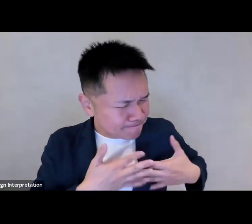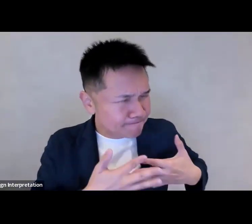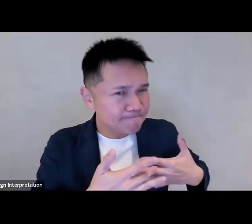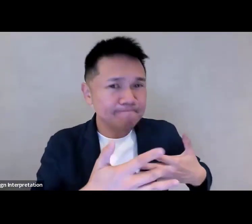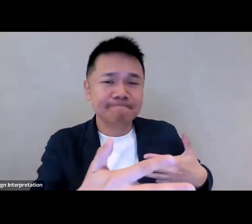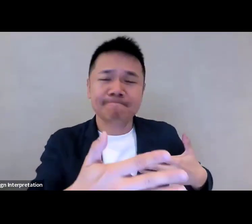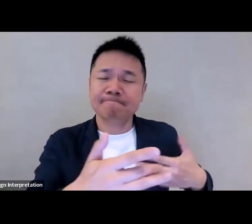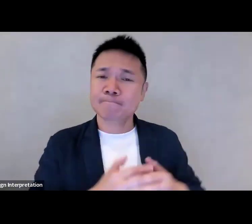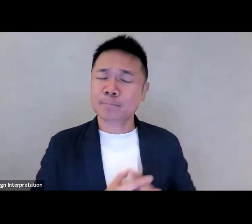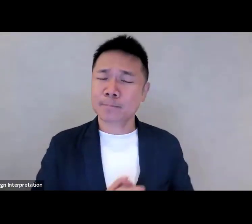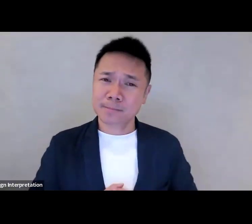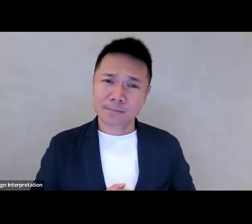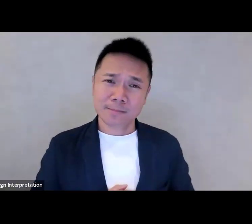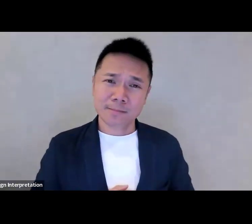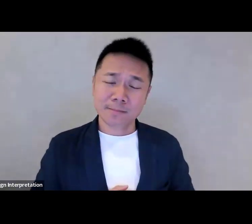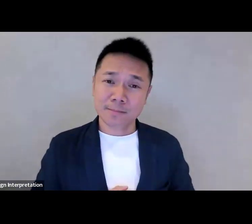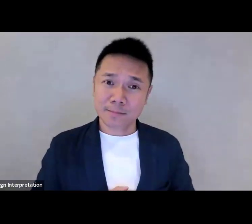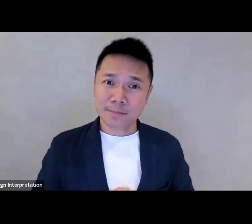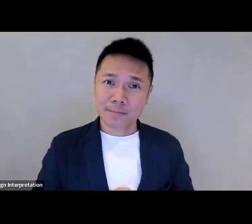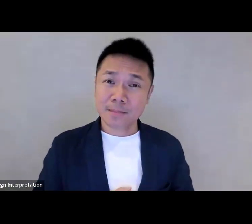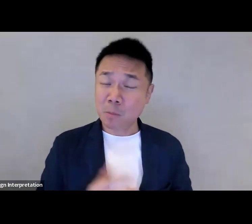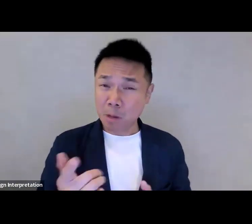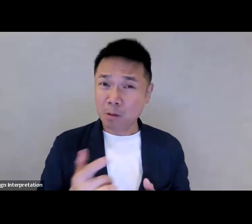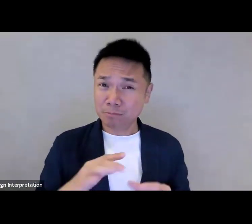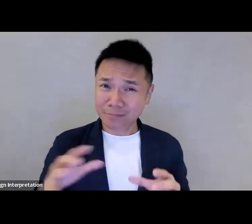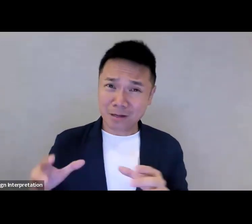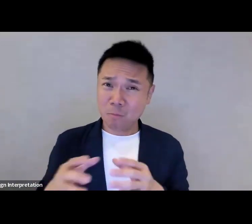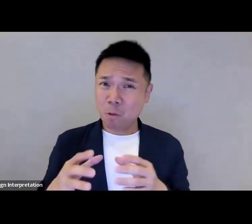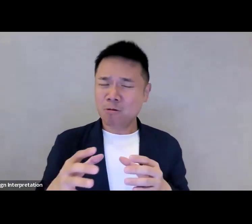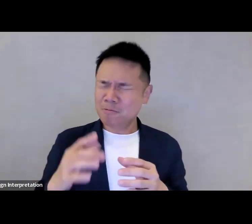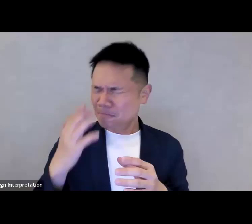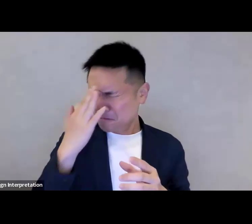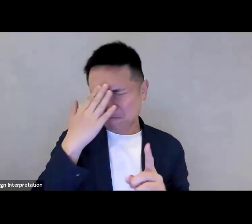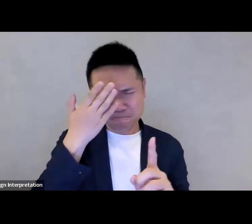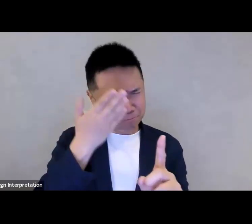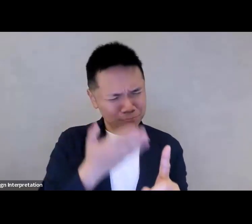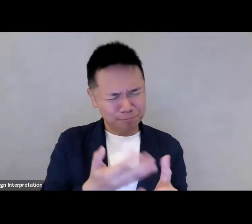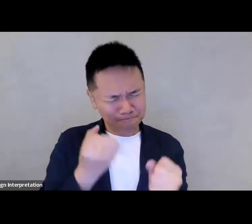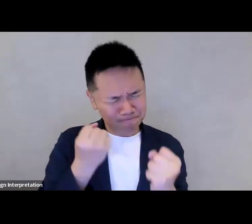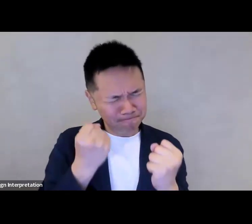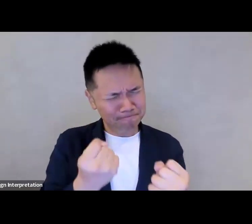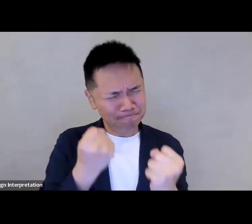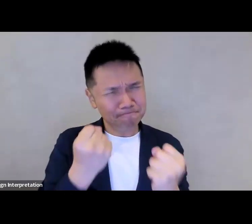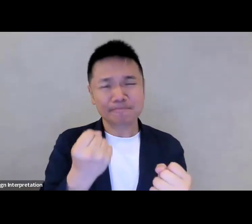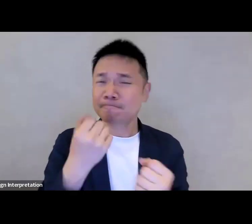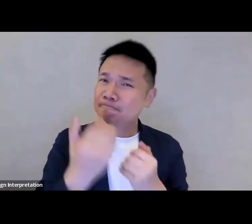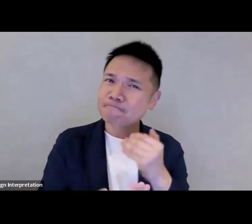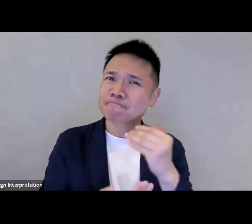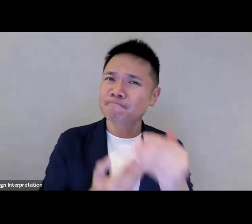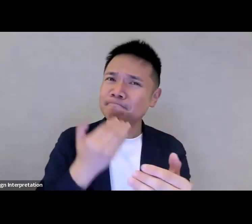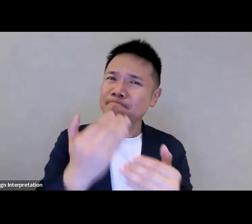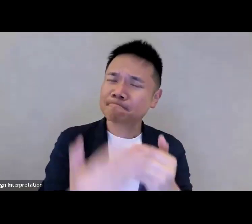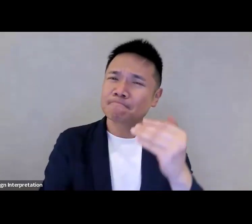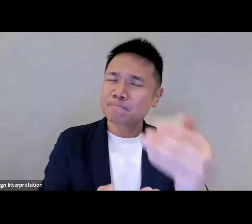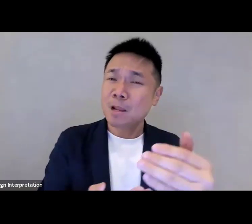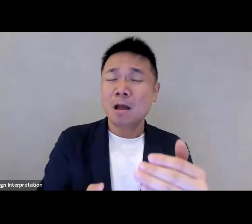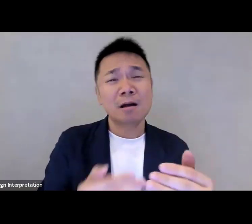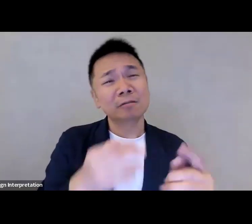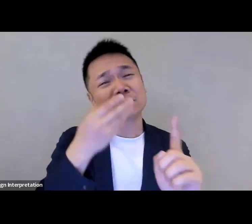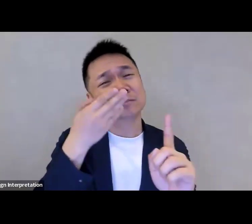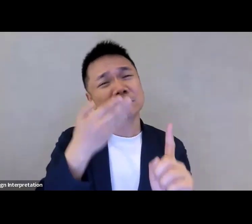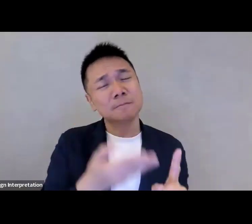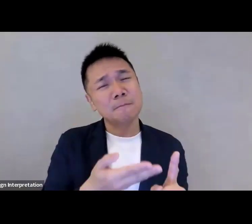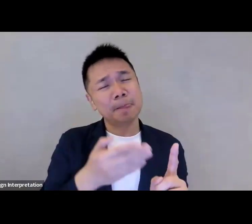很长时间，他都是一直在非常努力的工作，他会一直活在我们的心中，我们